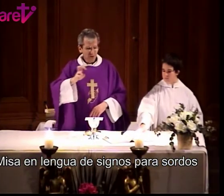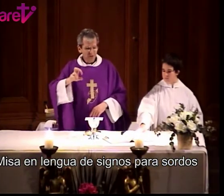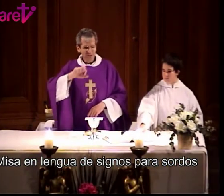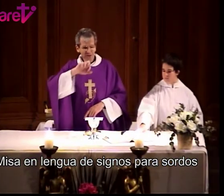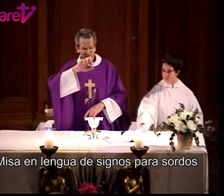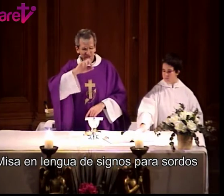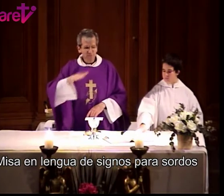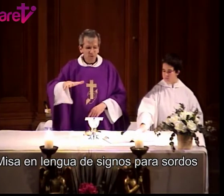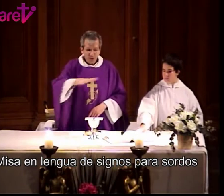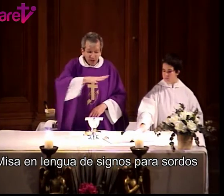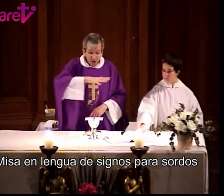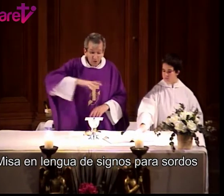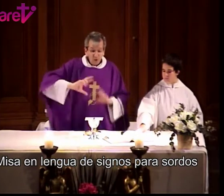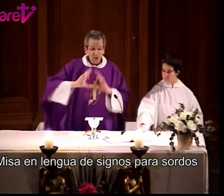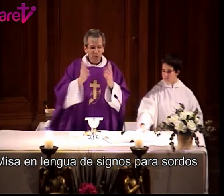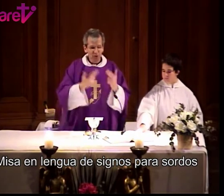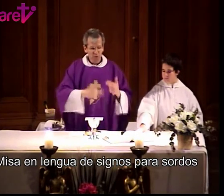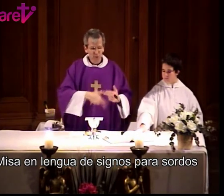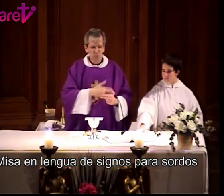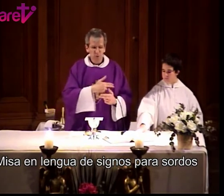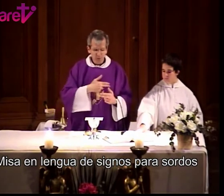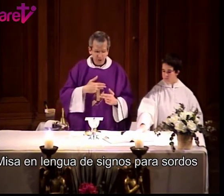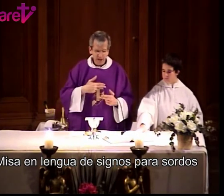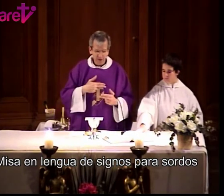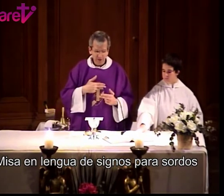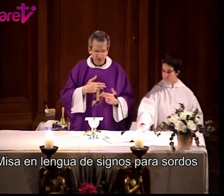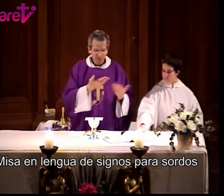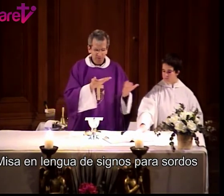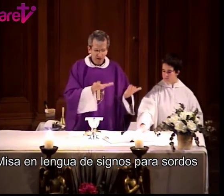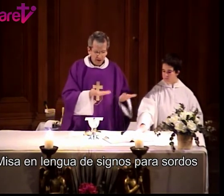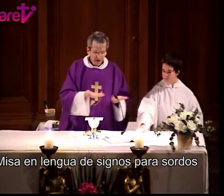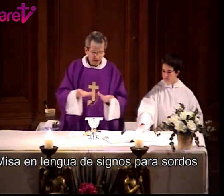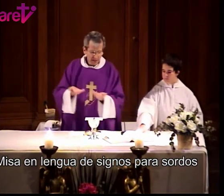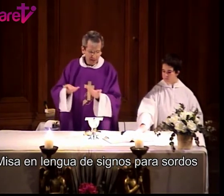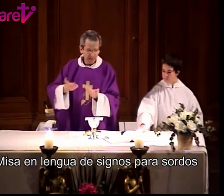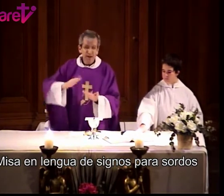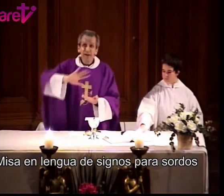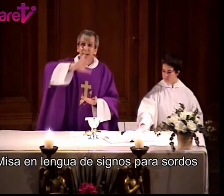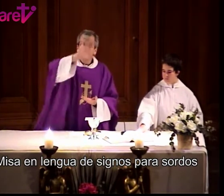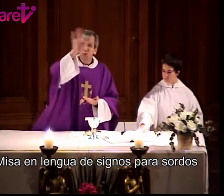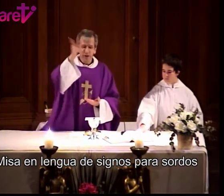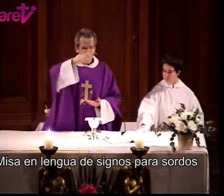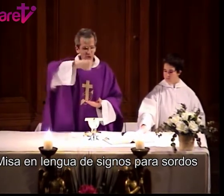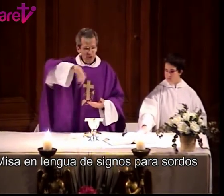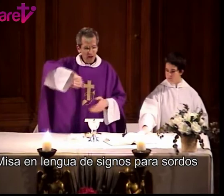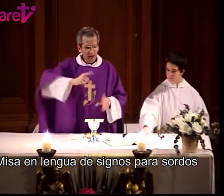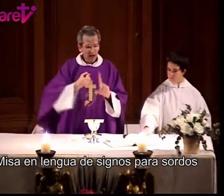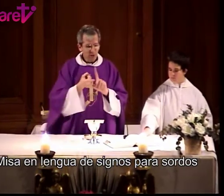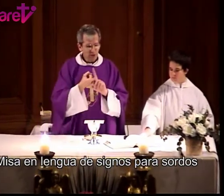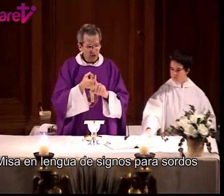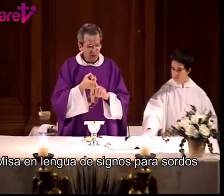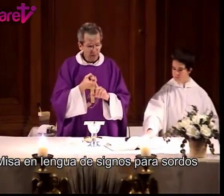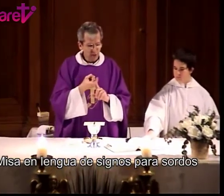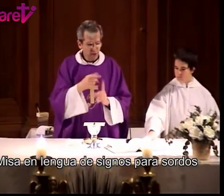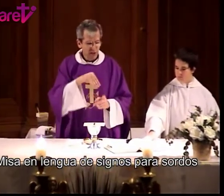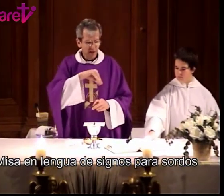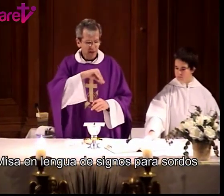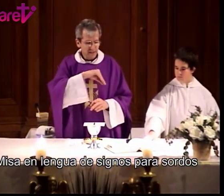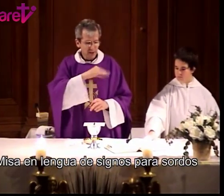demás obispos y con todo tu pueblo santo. Recibe en tu reino a nuestros hermanos que se